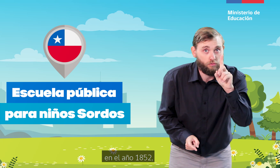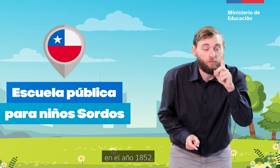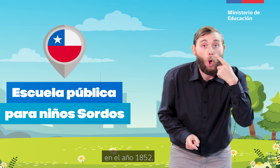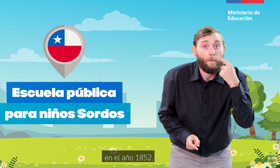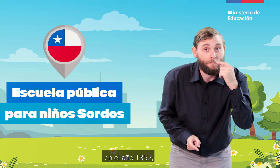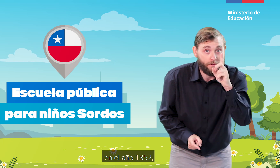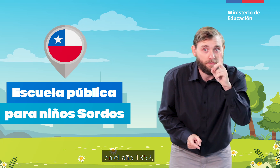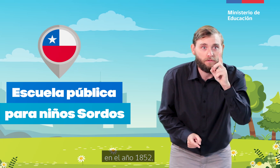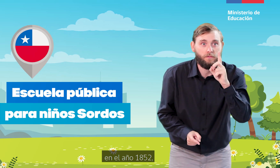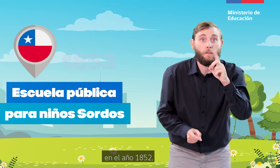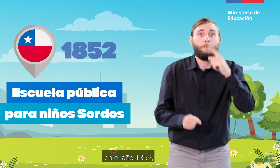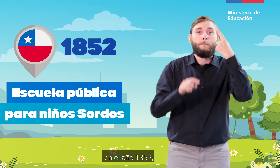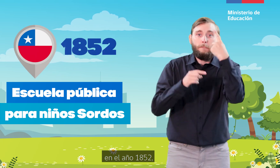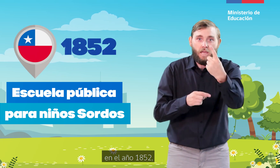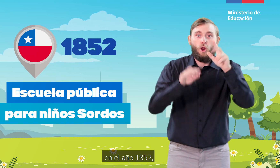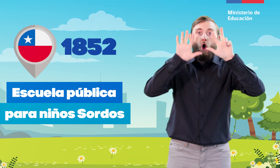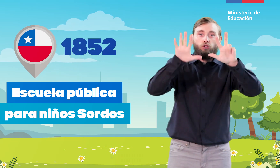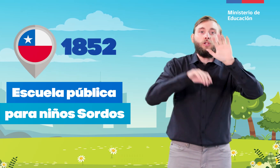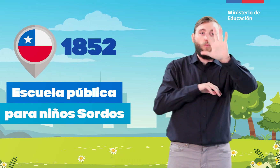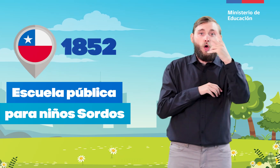el año 1852,